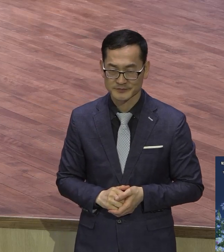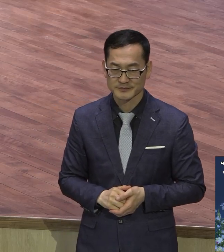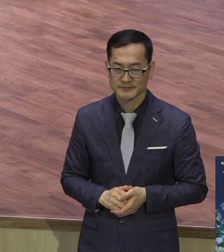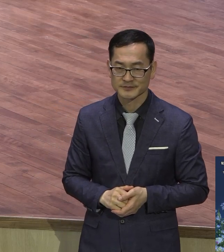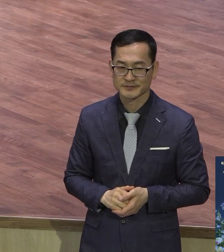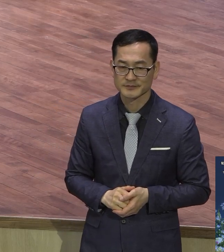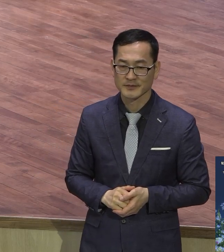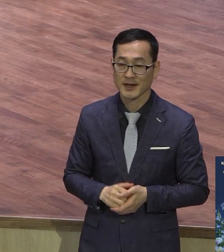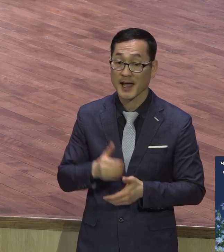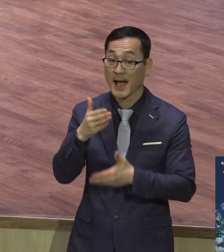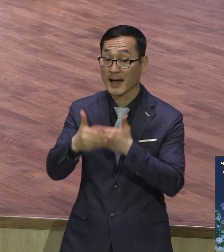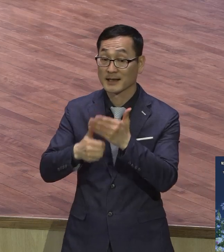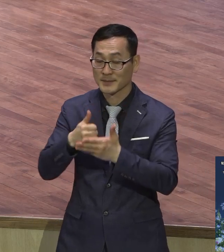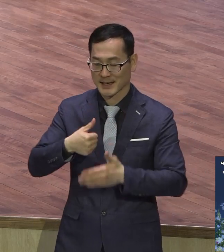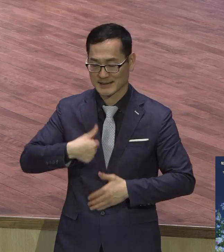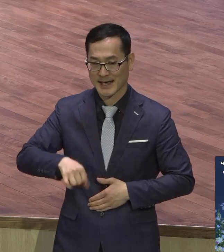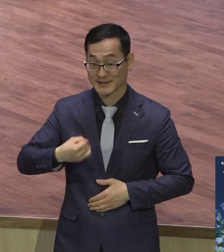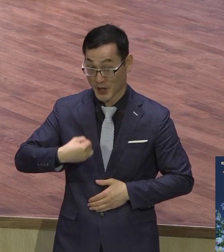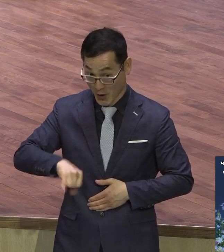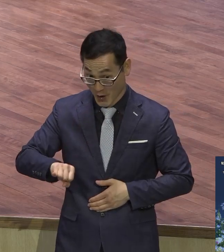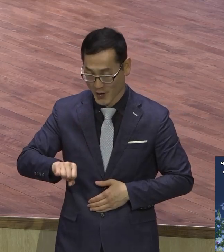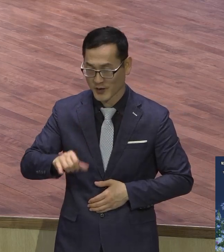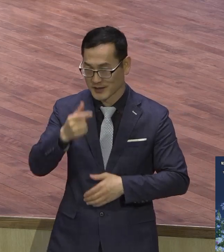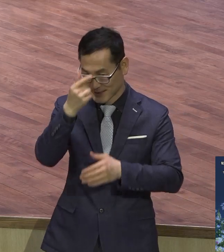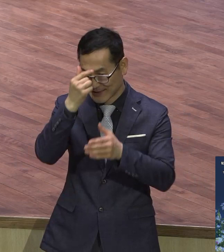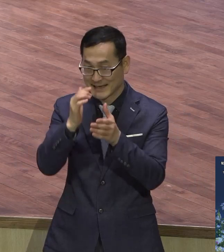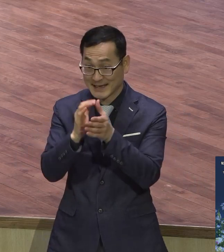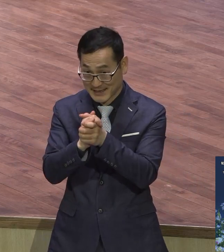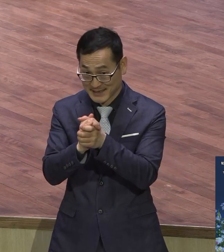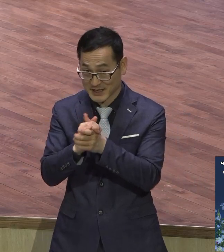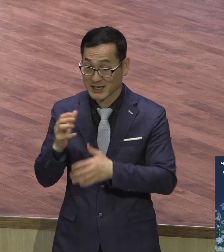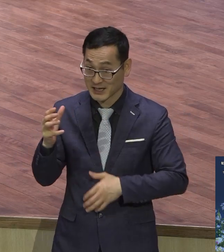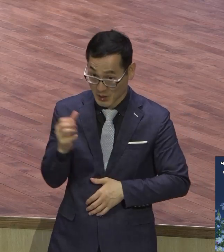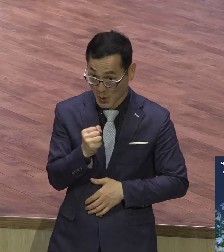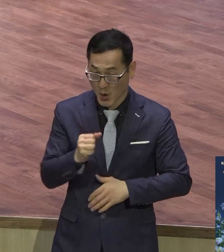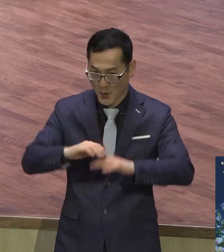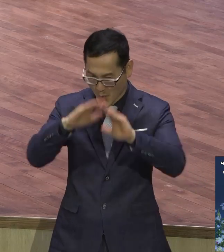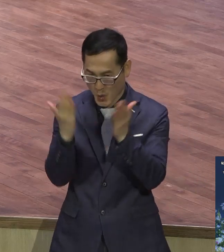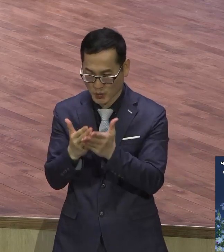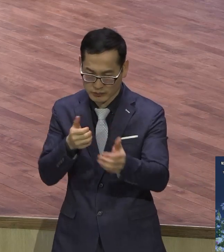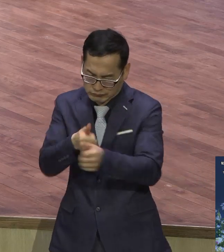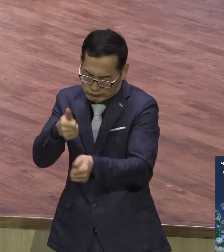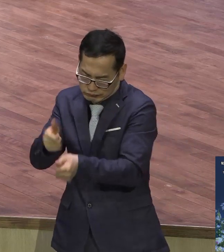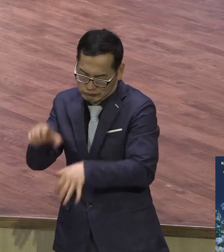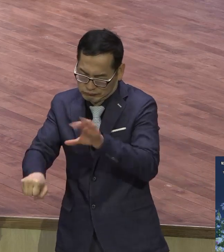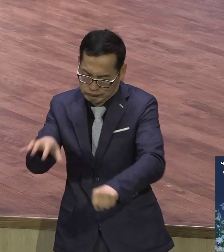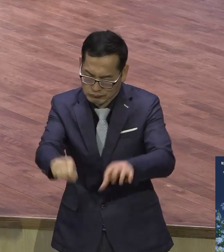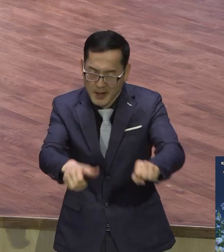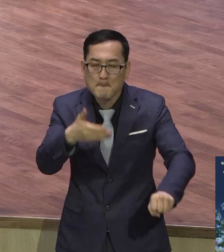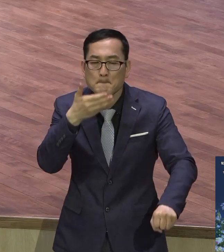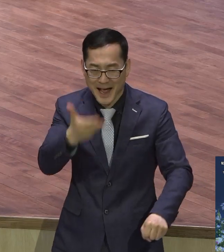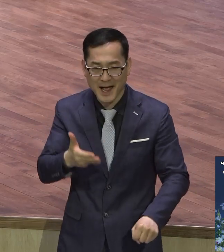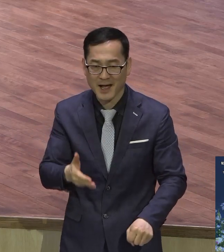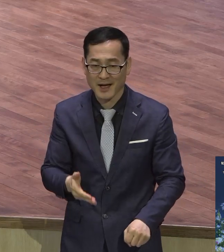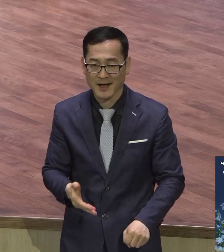하나님의 자녀는 기도로 모든 것을 정복할 수 있다. 사탄이